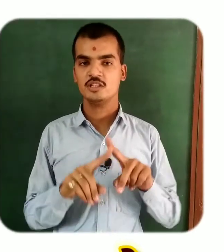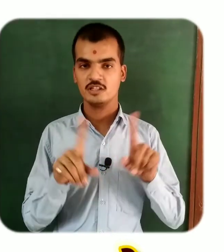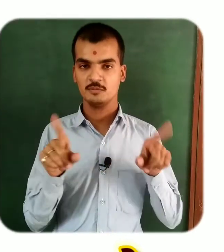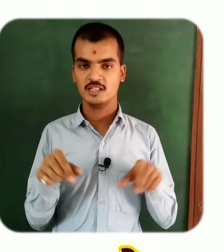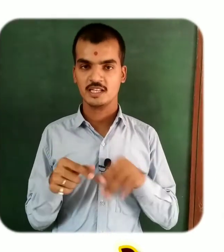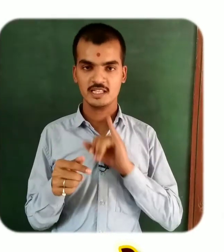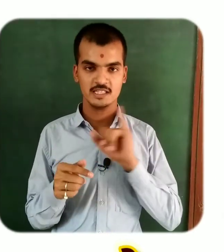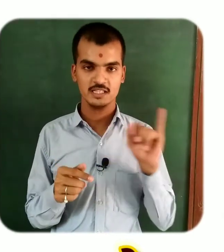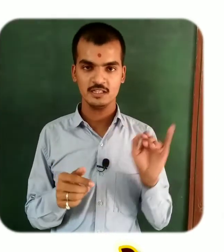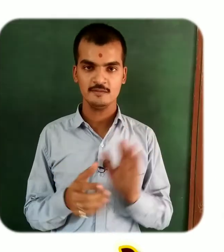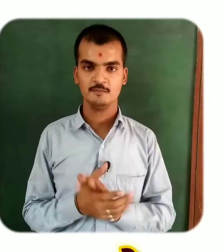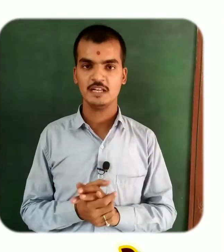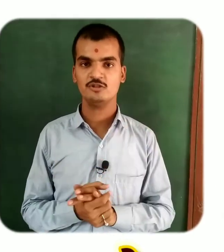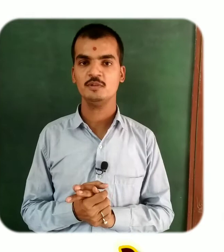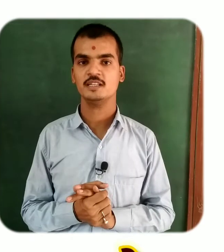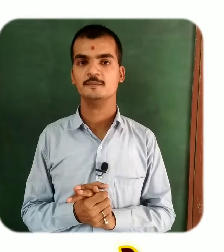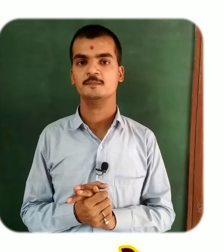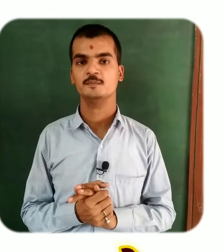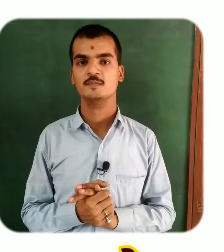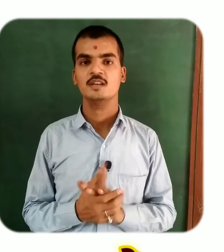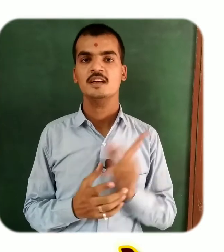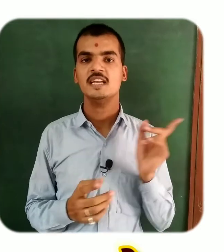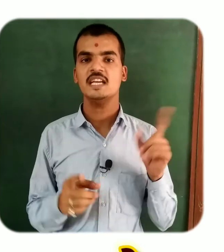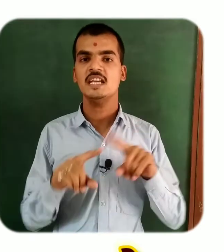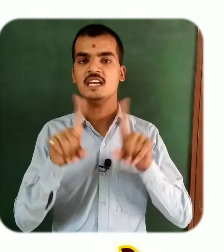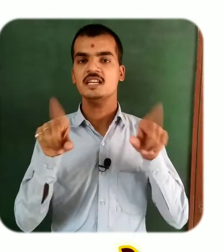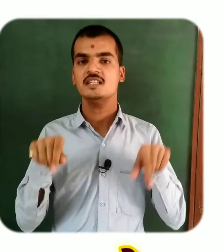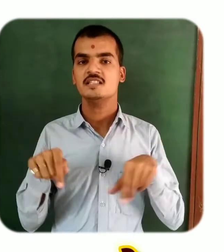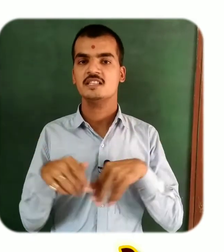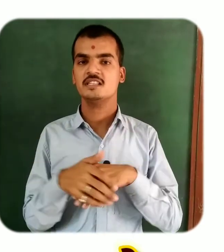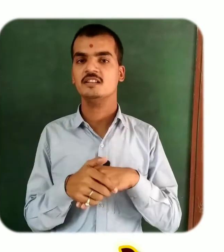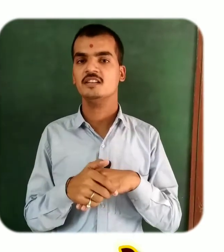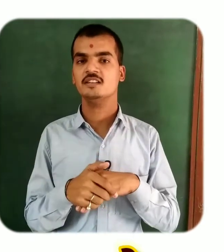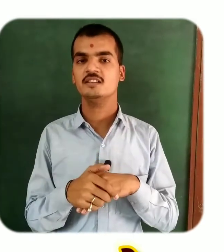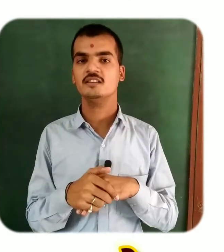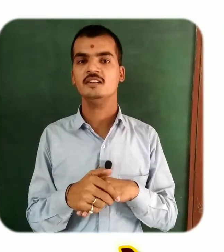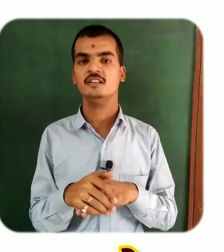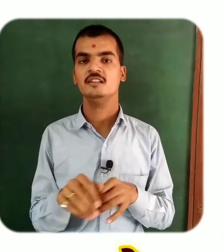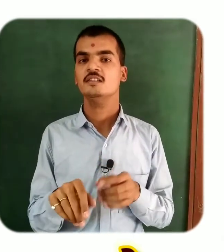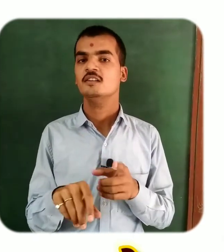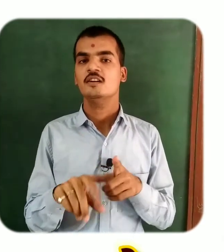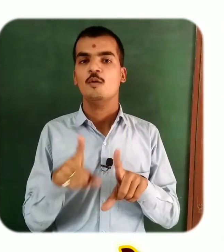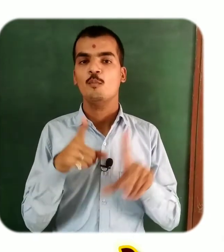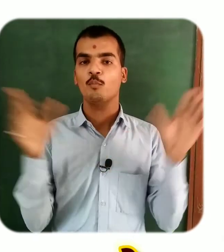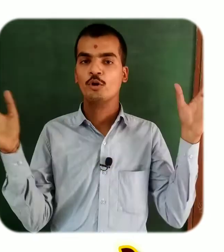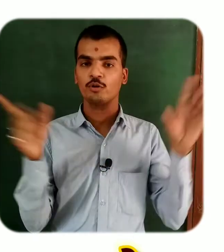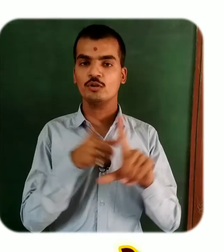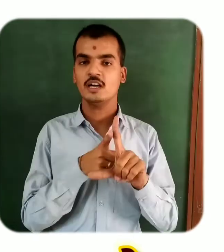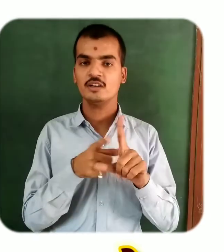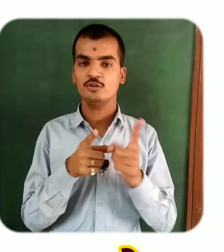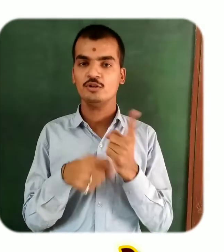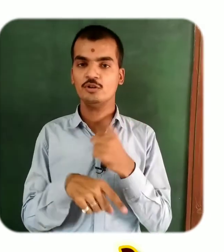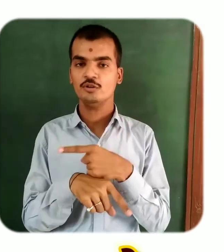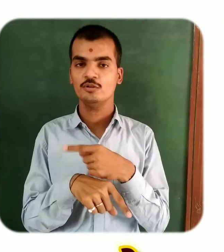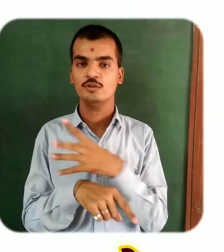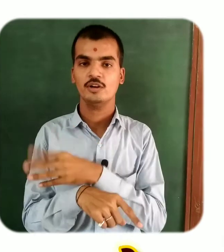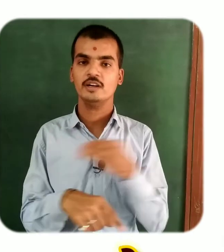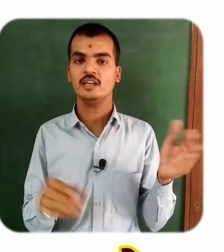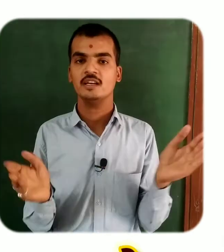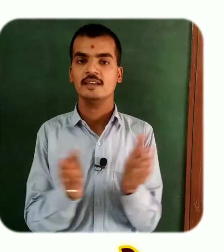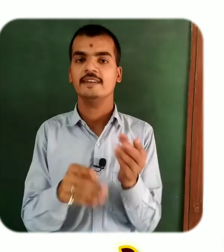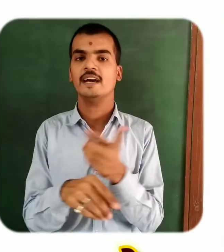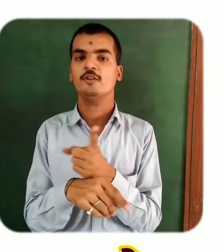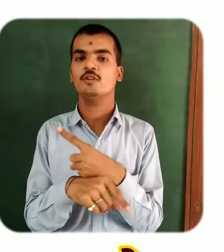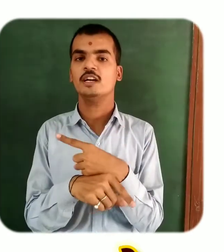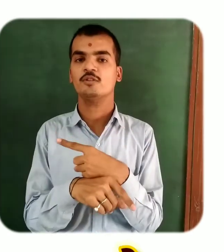બીજું ચિત્ર તમને દેખાય છે બાજુમાં, એ ચિત્રની અંદર મોટો કાંટો